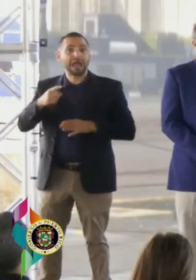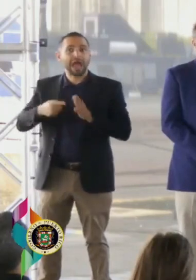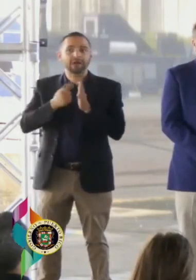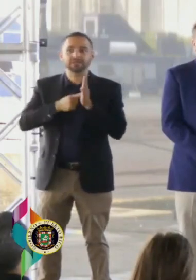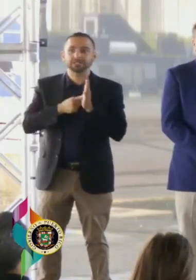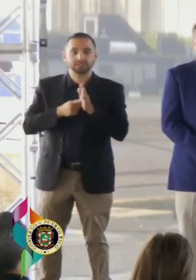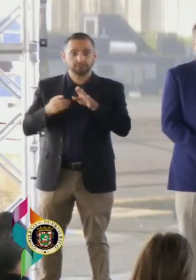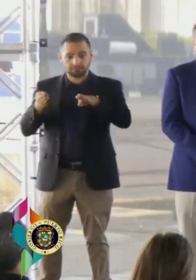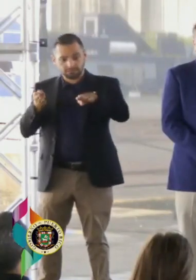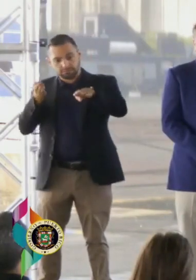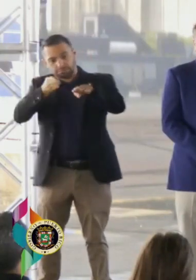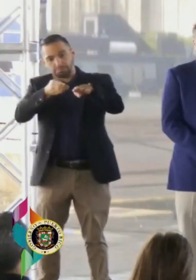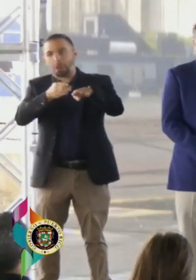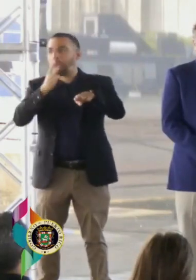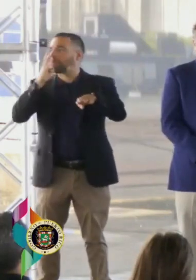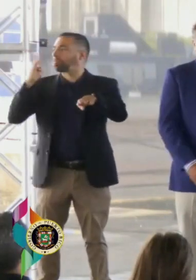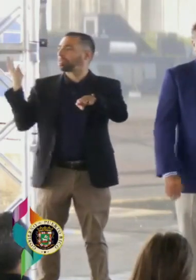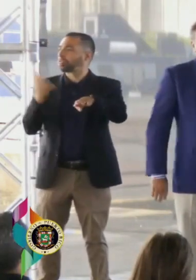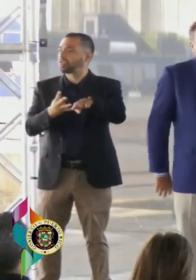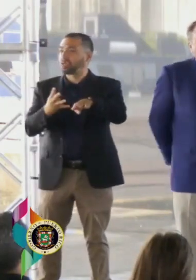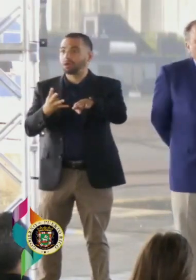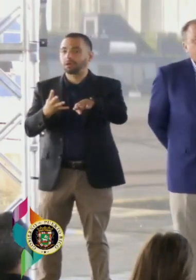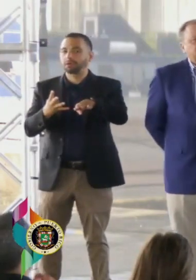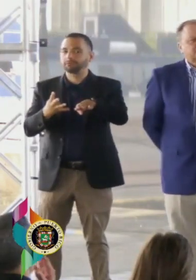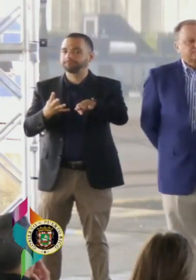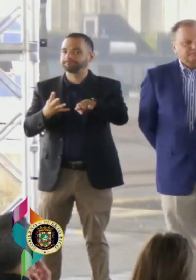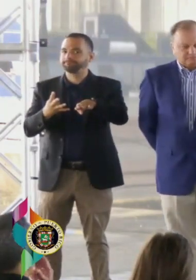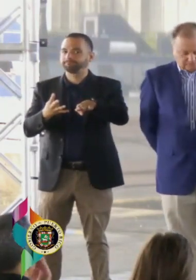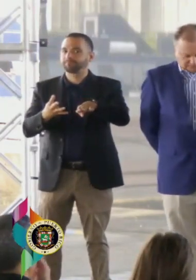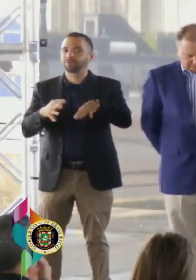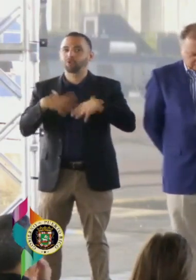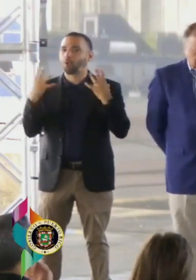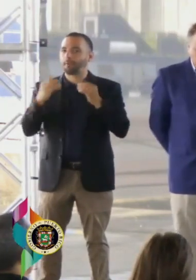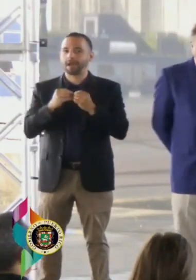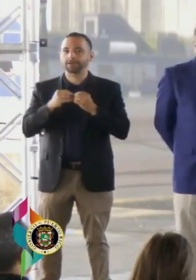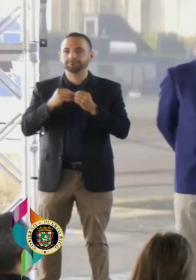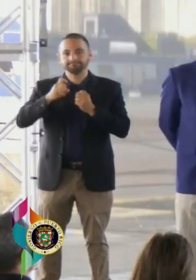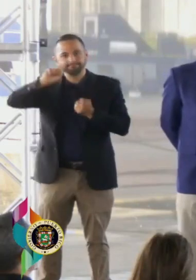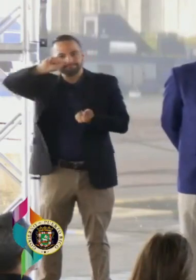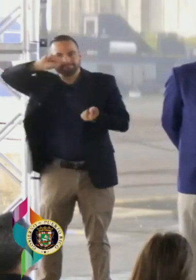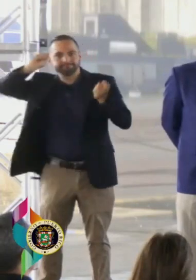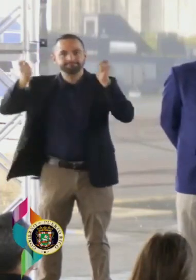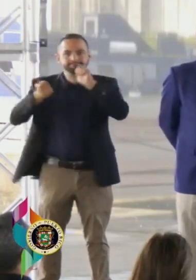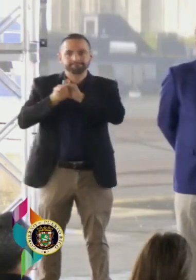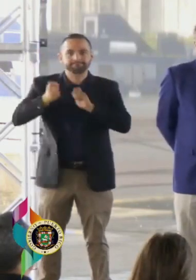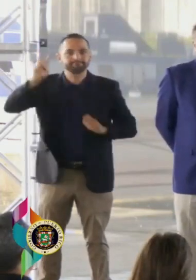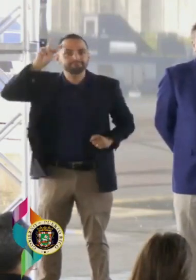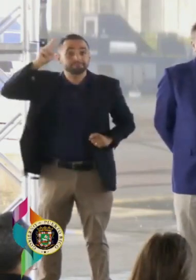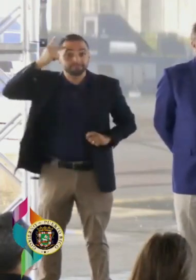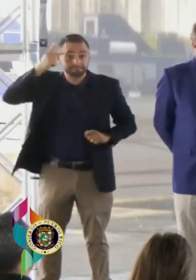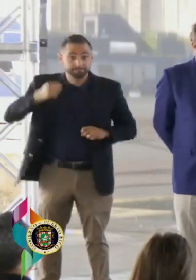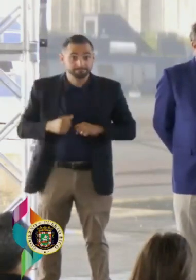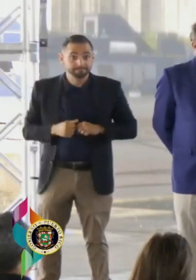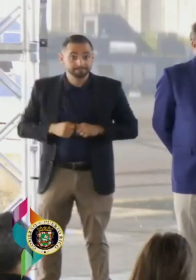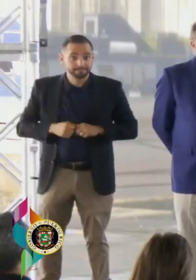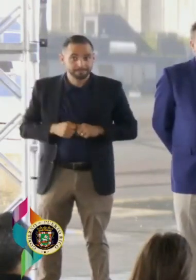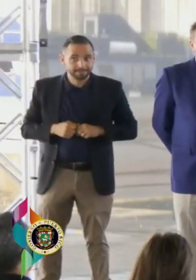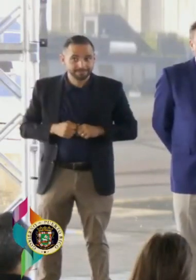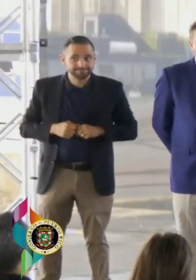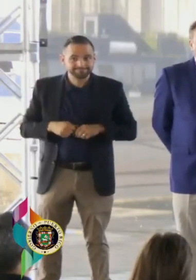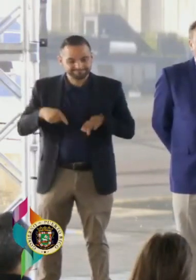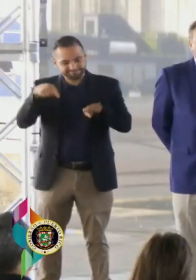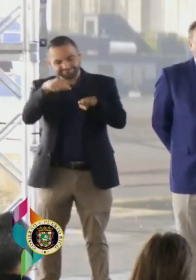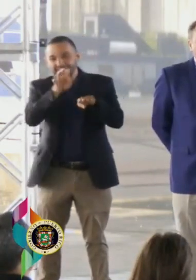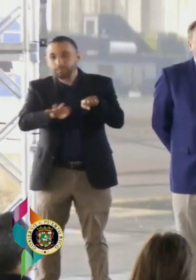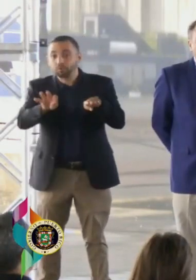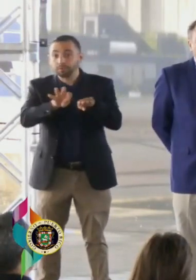pero hoy es una muestra de que esas maneras de pensar están siendo superadas y tercero y por último este anuncio acentúa la esencia de